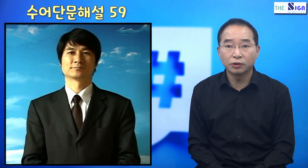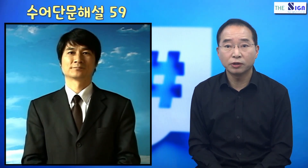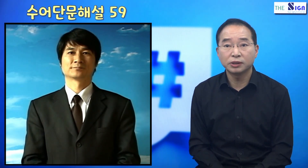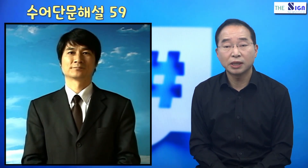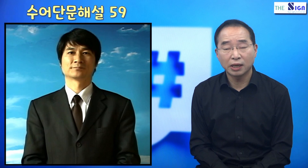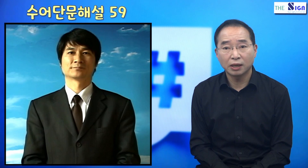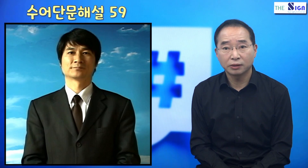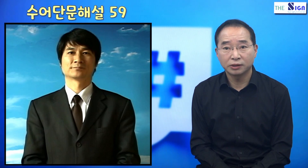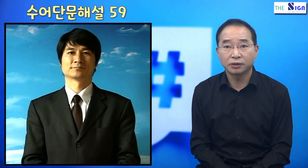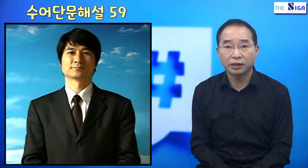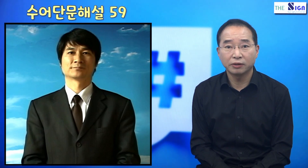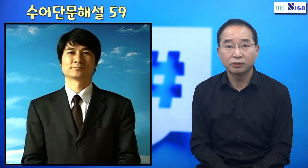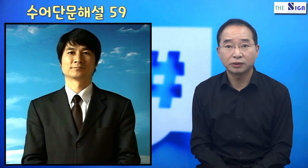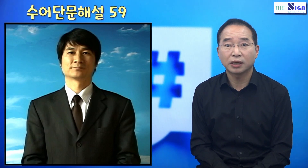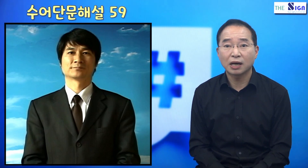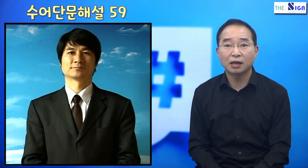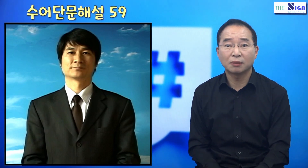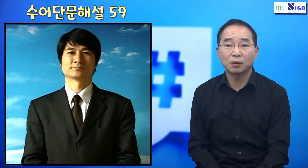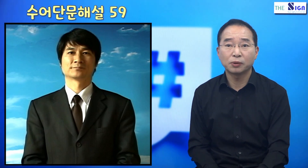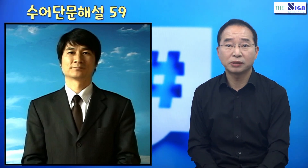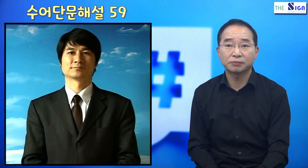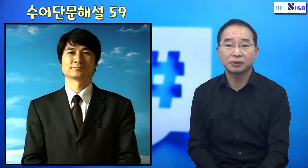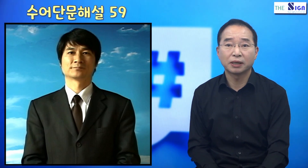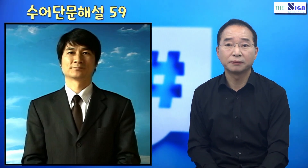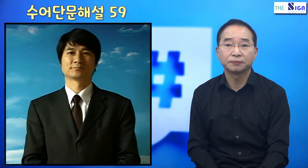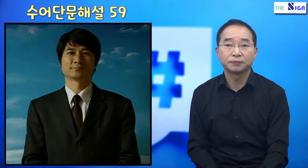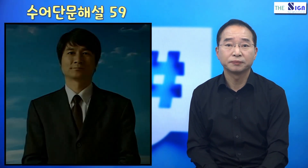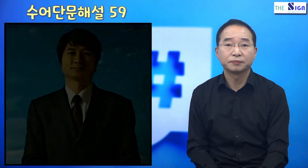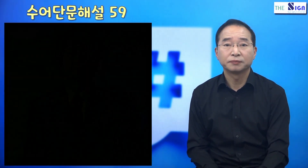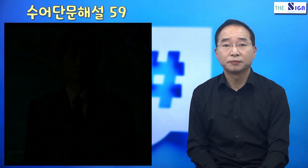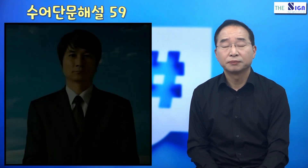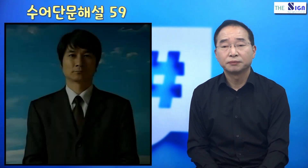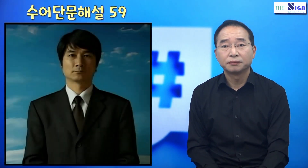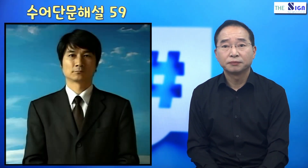자, 어떤 내용인지 이해가 되셨나요? 자, 각각을 한번 보겠습니다.